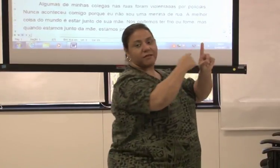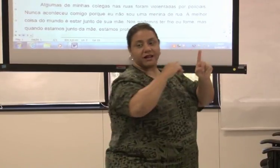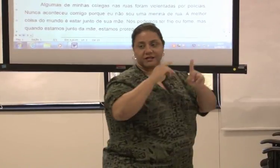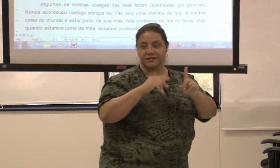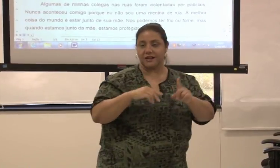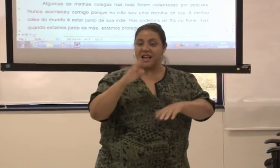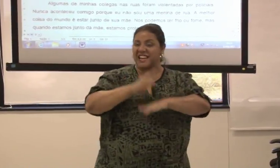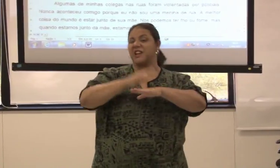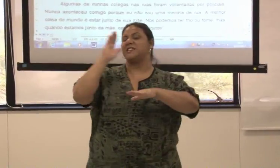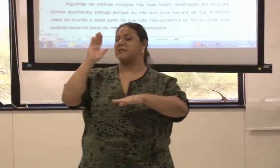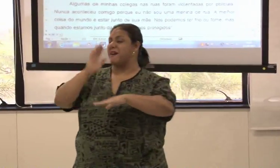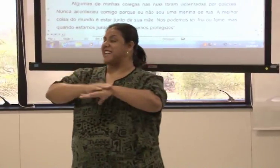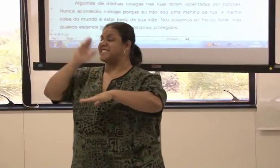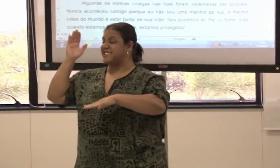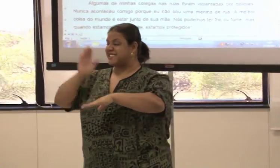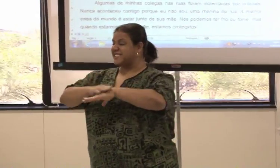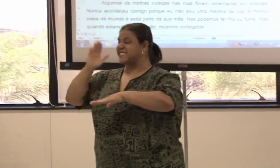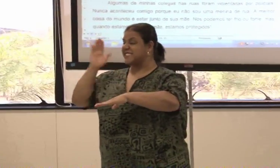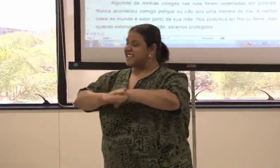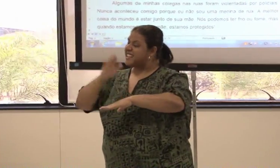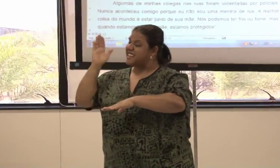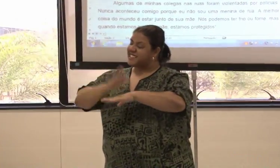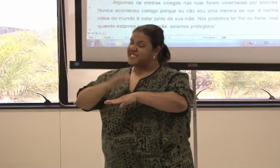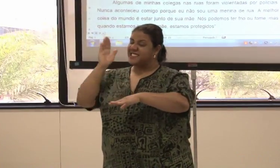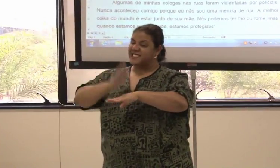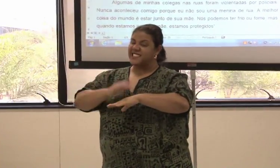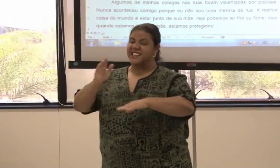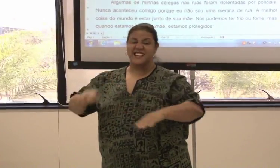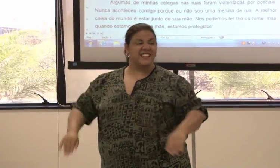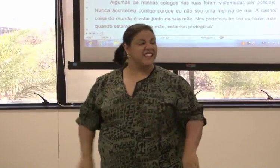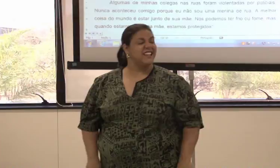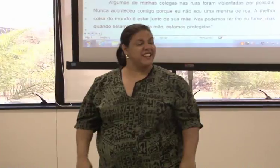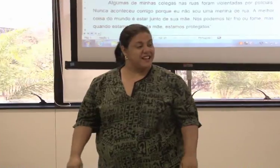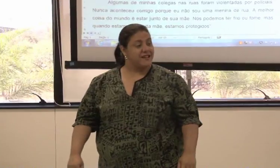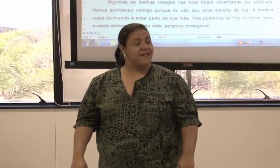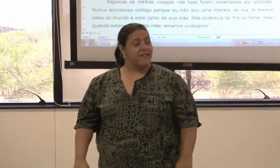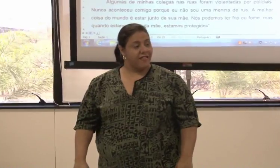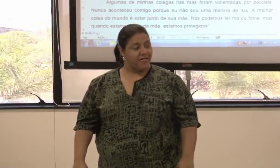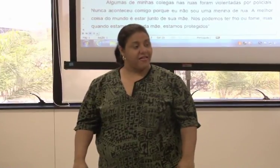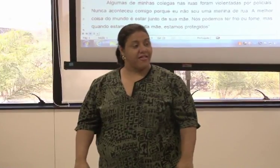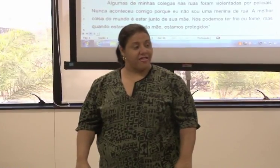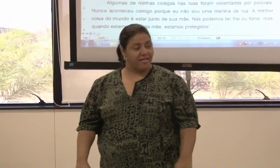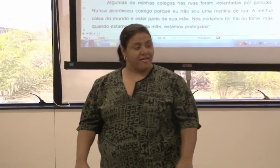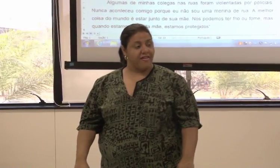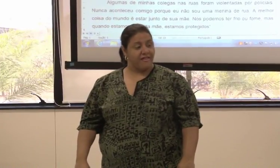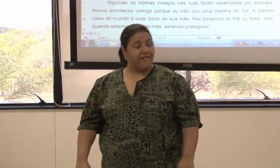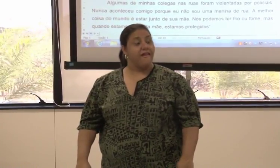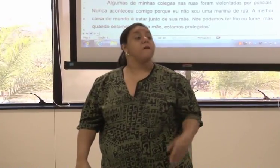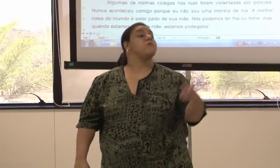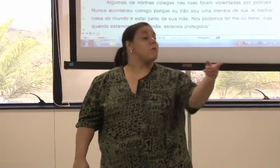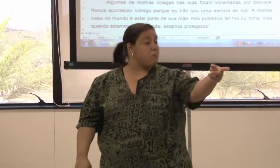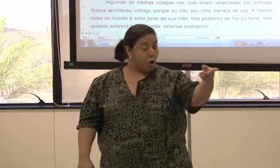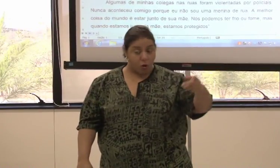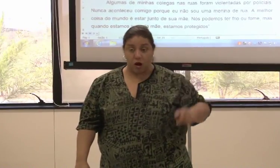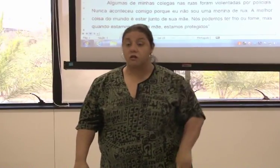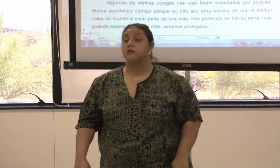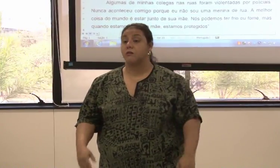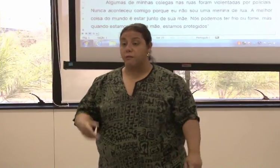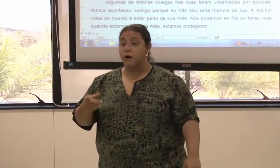mais. E não esse mais. Eu acho que fica mais claro se você vender, tentar. Boa. Também posso usar